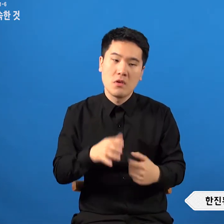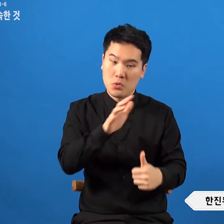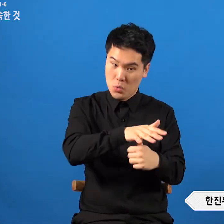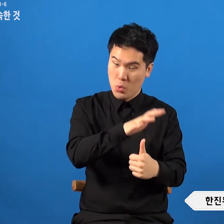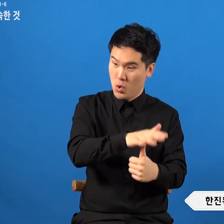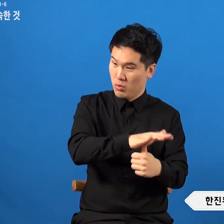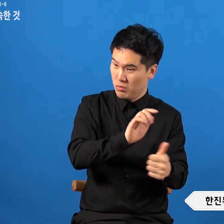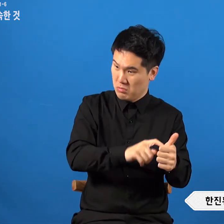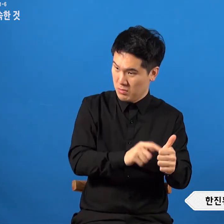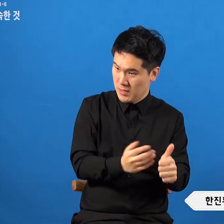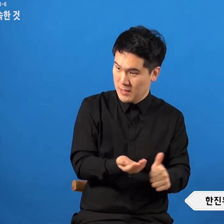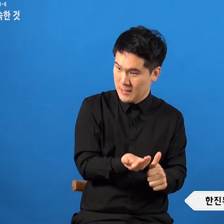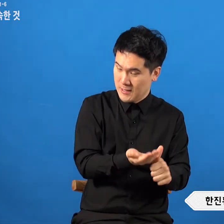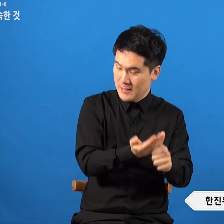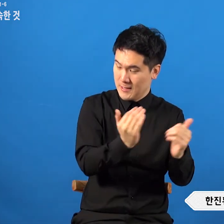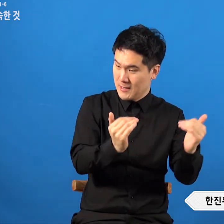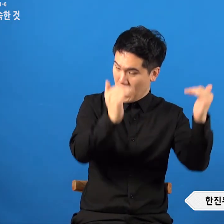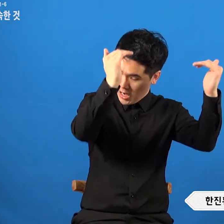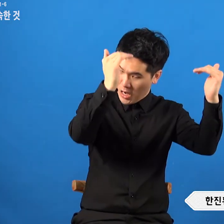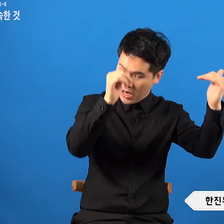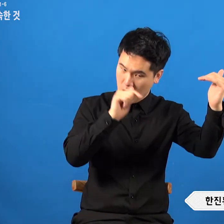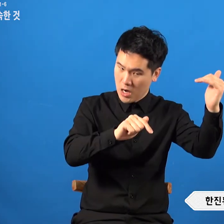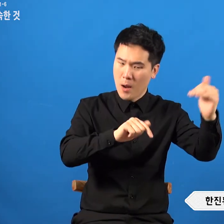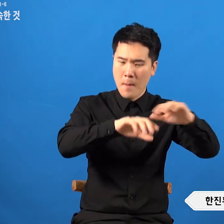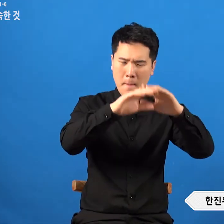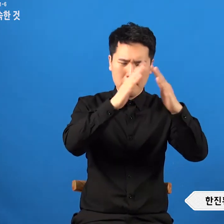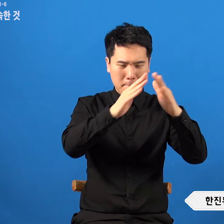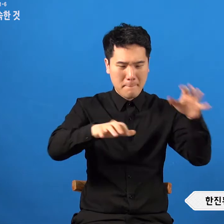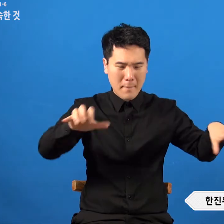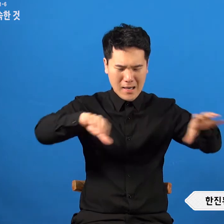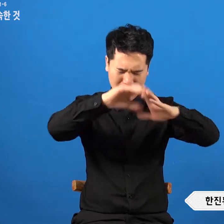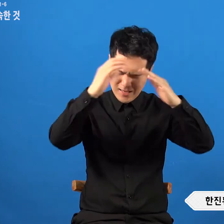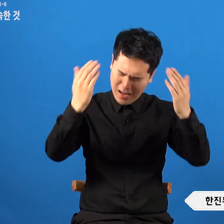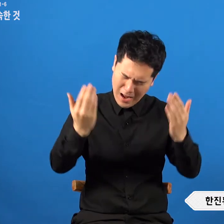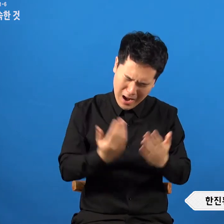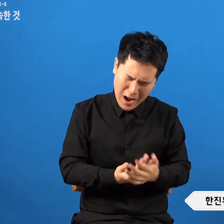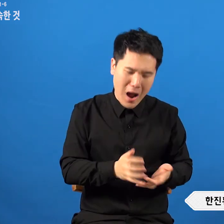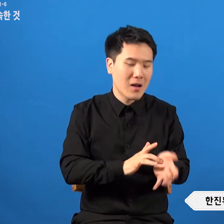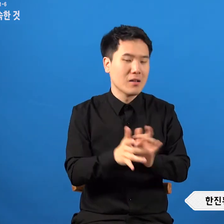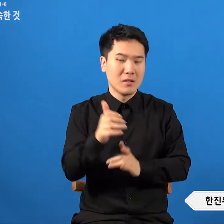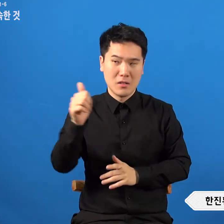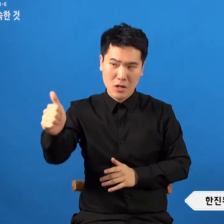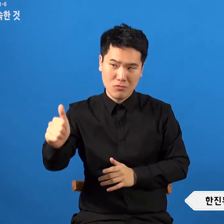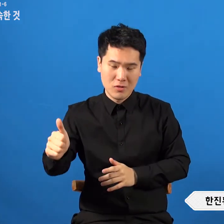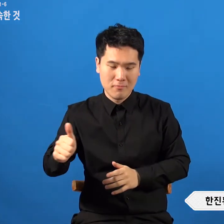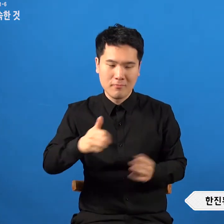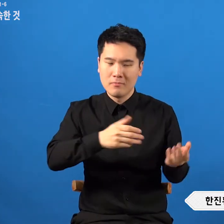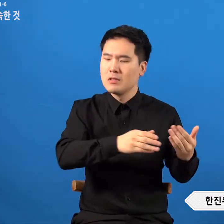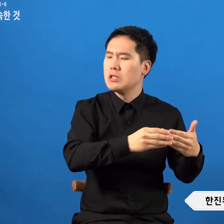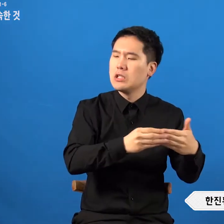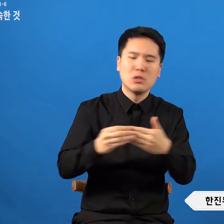자라서 마을 전체를 예수님께 인도했어요. 600명도 넘어요.